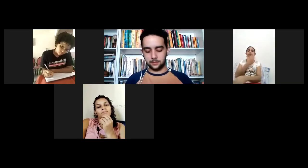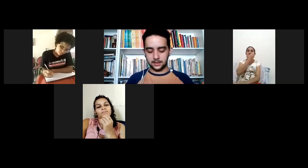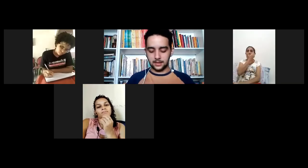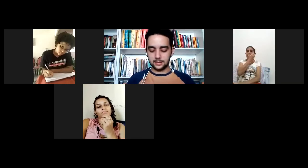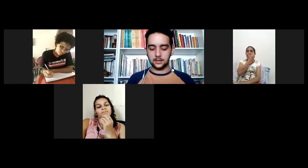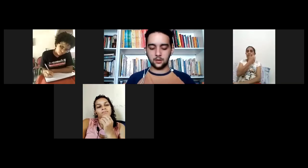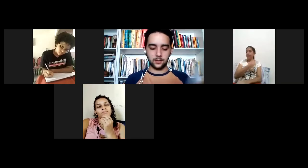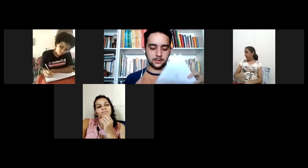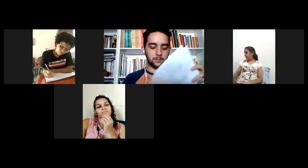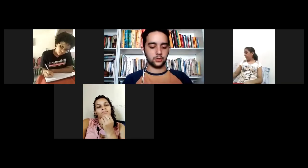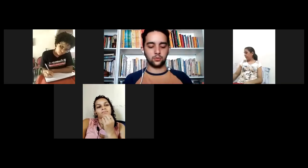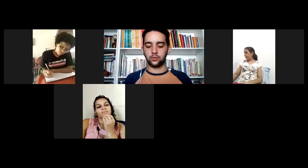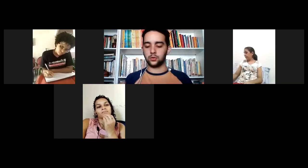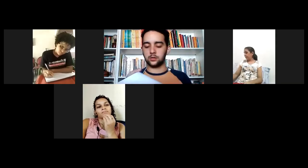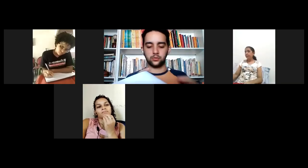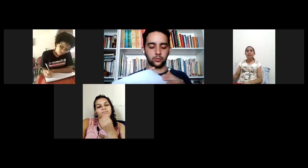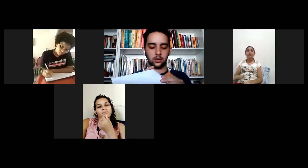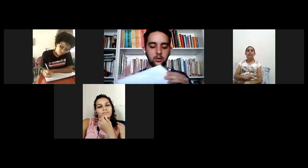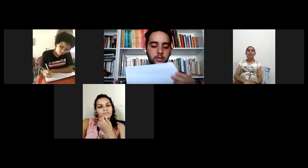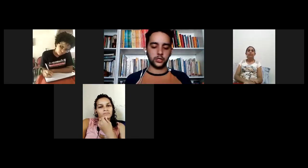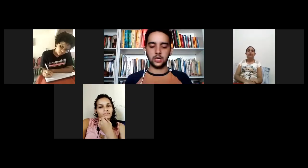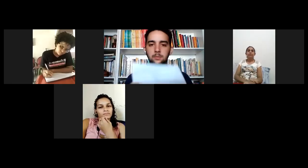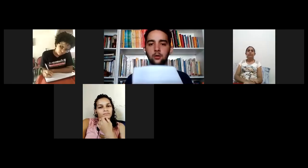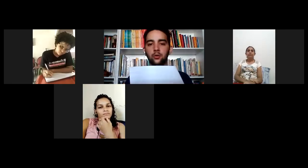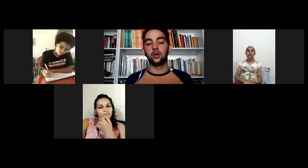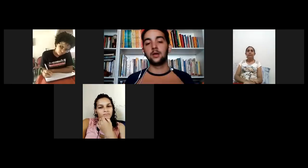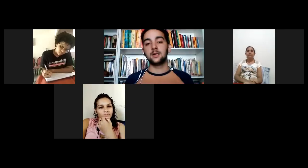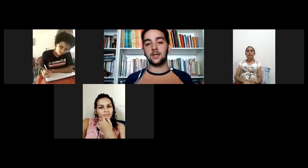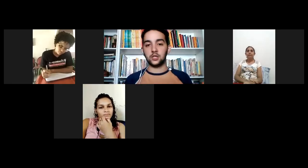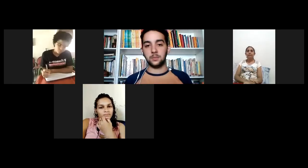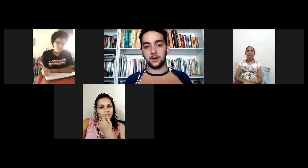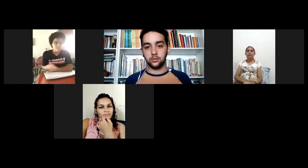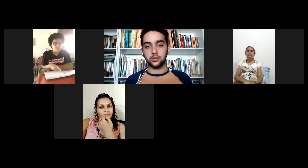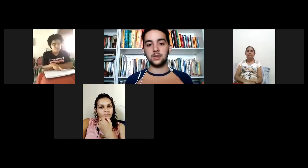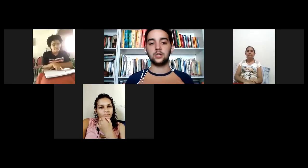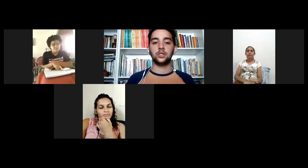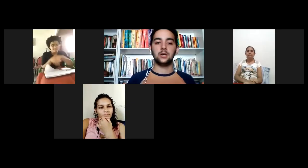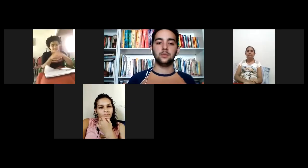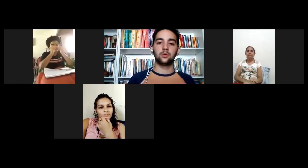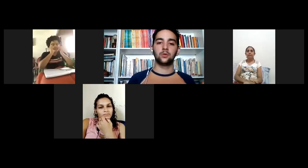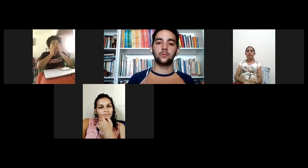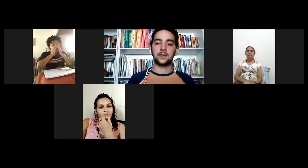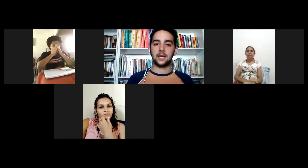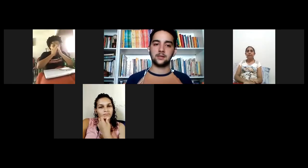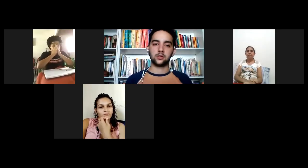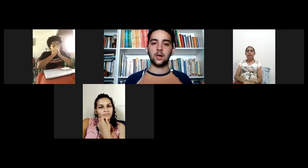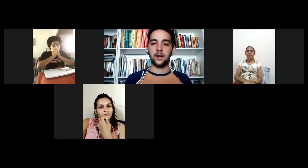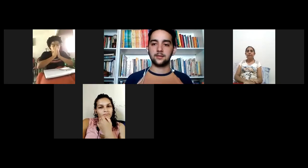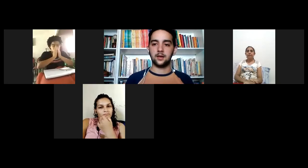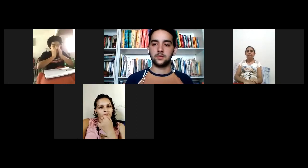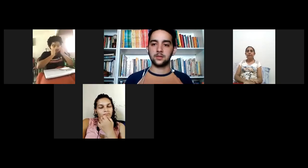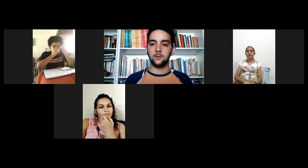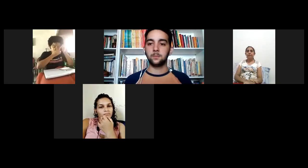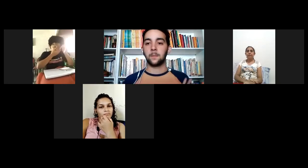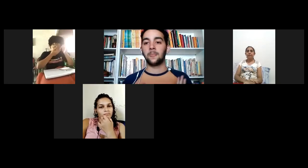ia eliminar, né? Ia começar a partir do último assunto. Agora a gente eliminou sentimentos e a gente eliminou materiais escolares